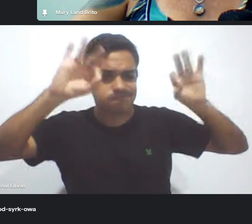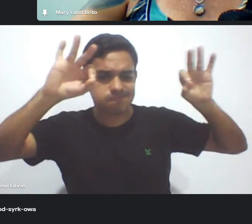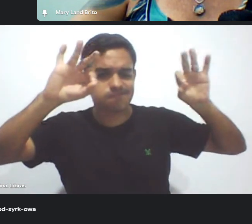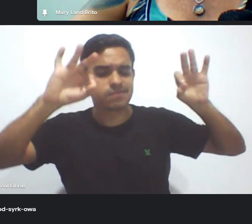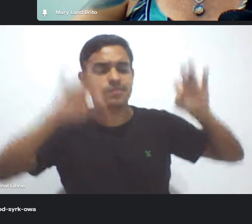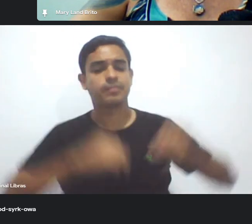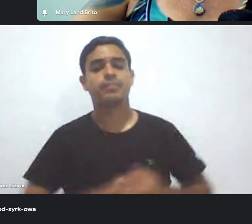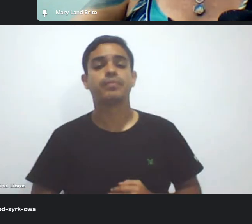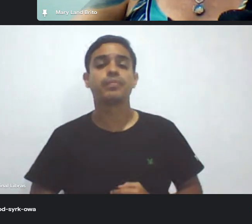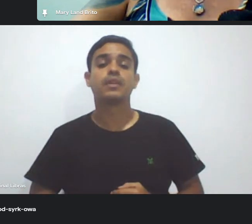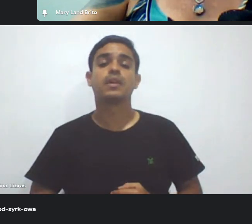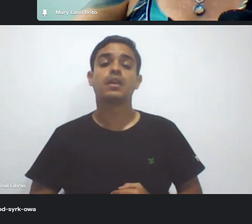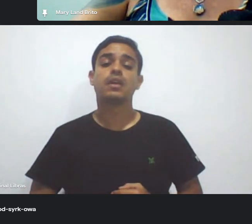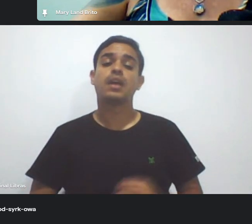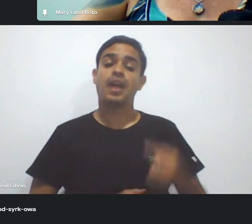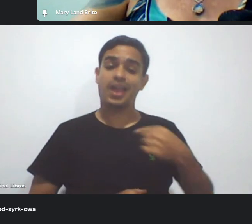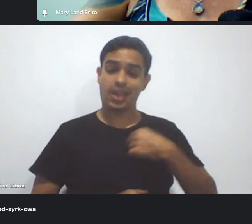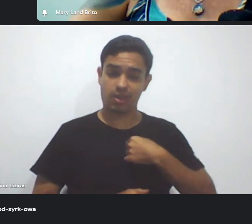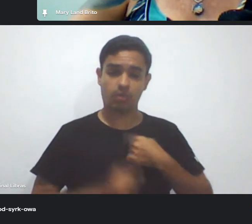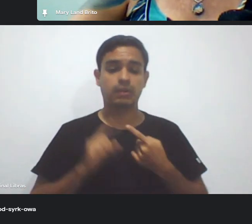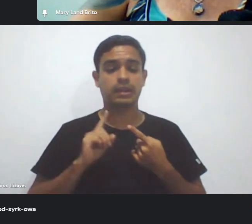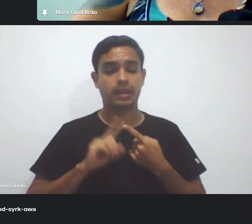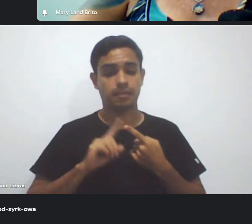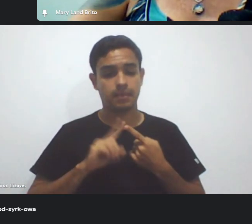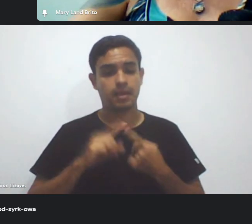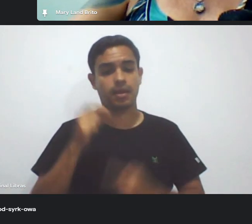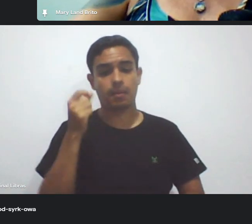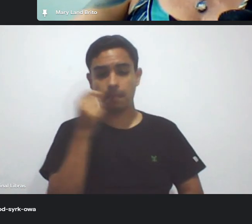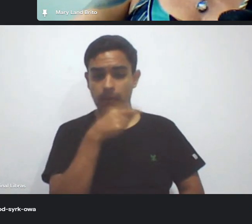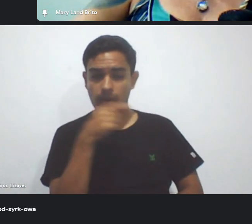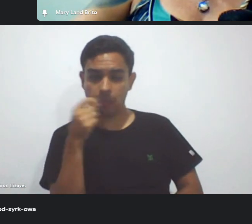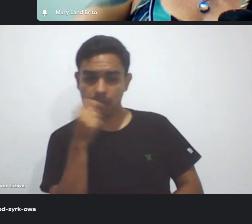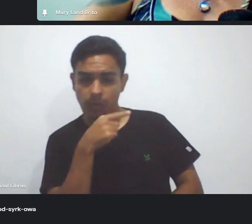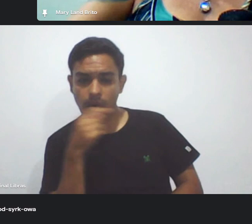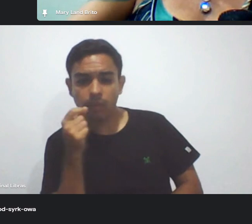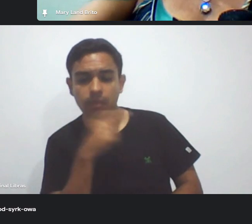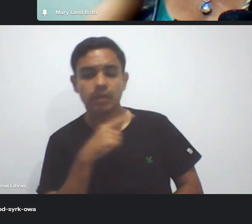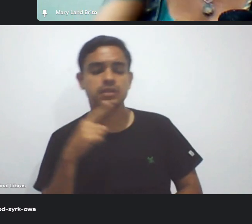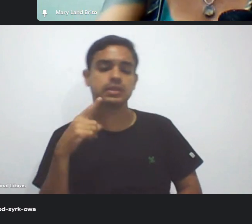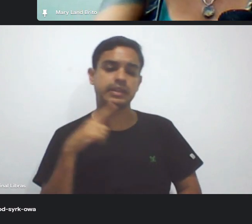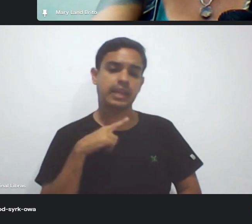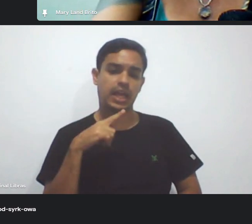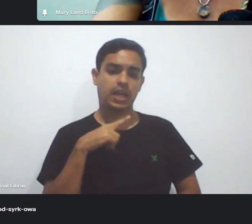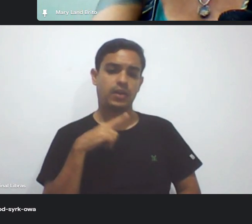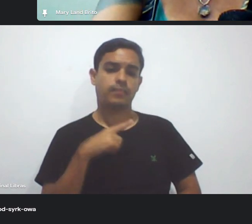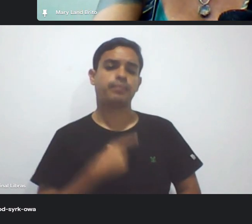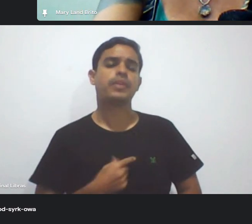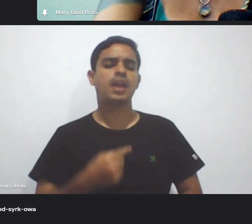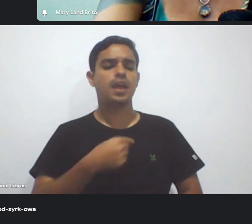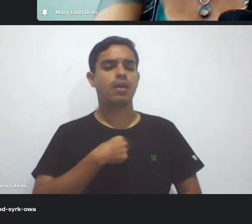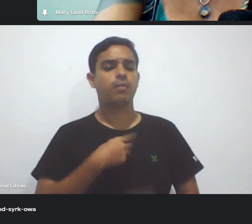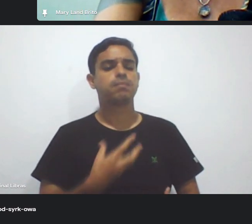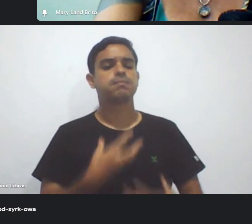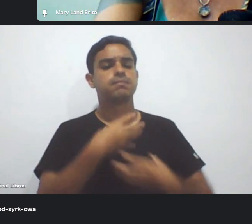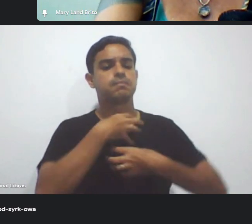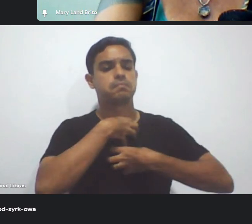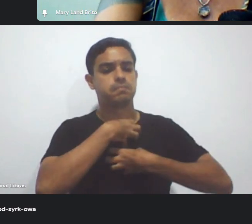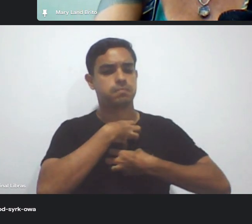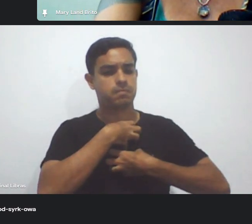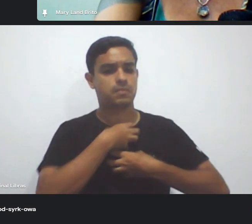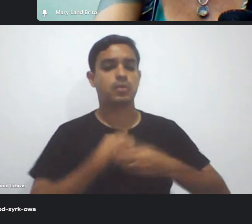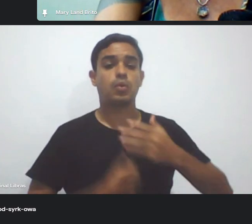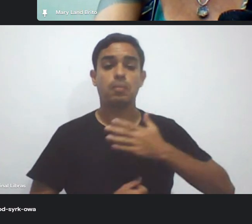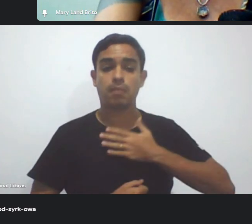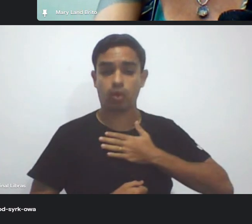sou um pouco humorista, né? Eu sou um pouco humorista. Eu tenho uma veia, assim, no meu canal.